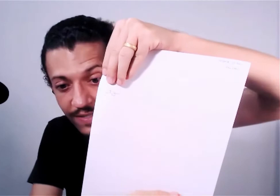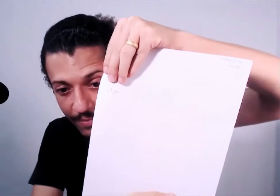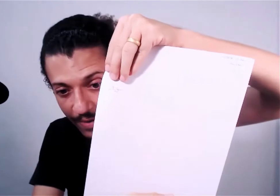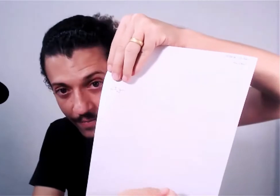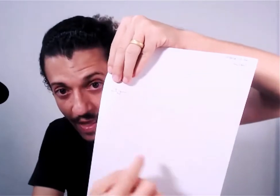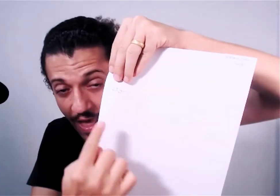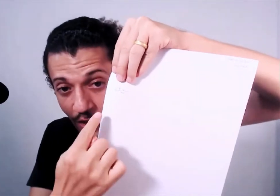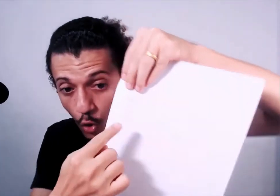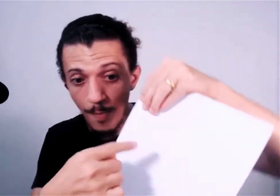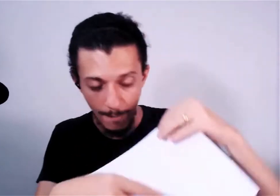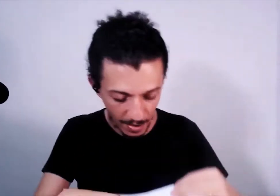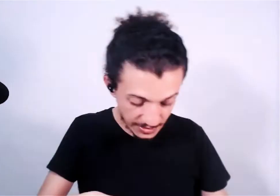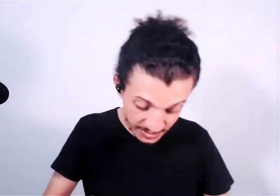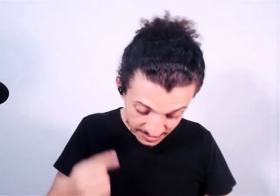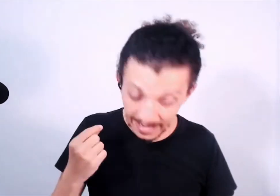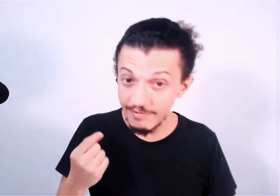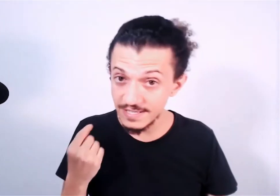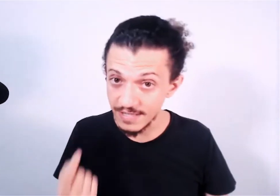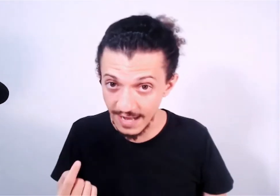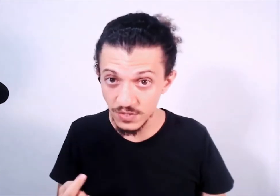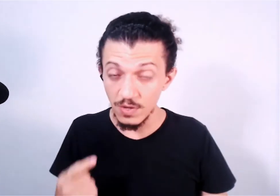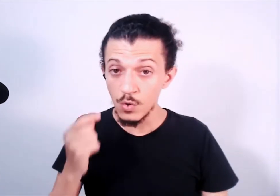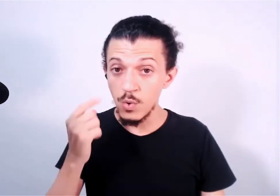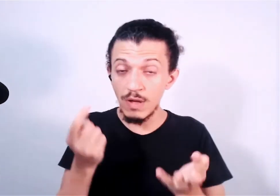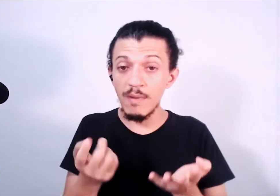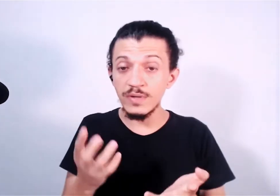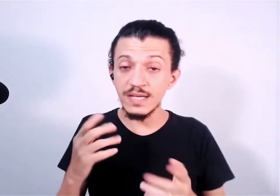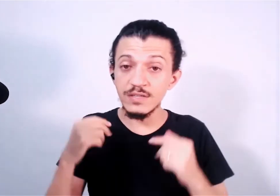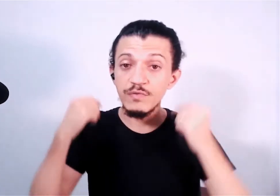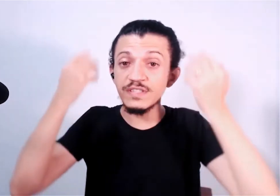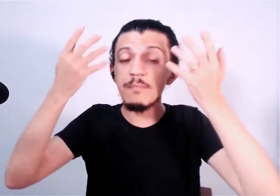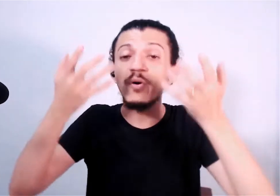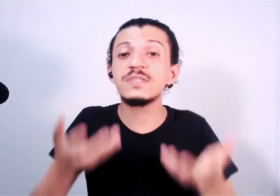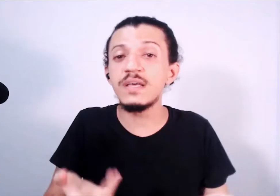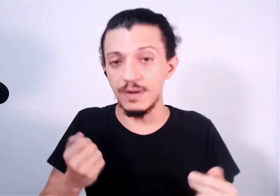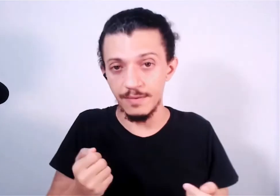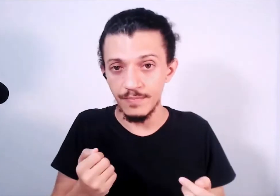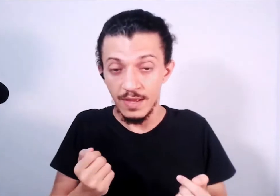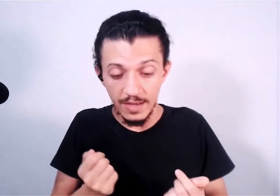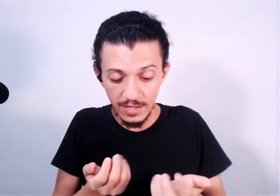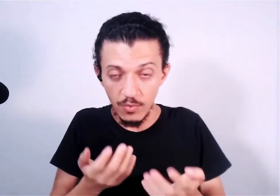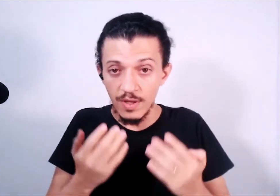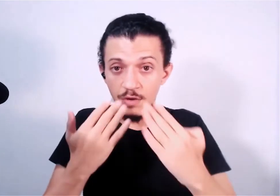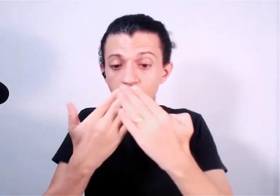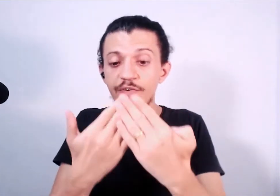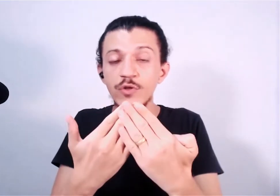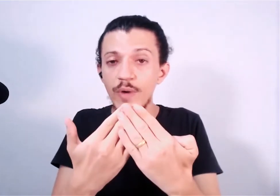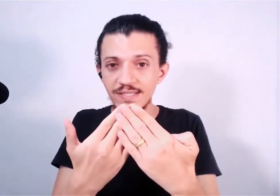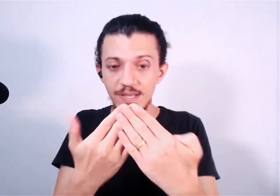cima? No papel, a gente escreve esse traço quando a mão está sendo vista por cima. Então, eu não estou vendo, não é assim, porque